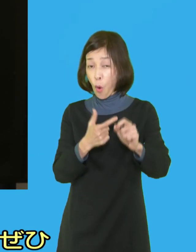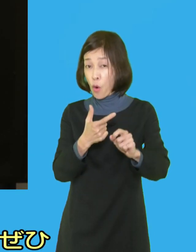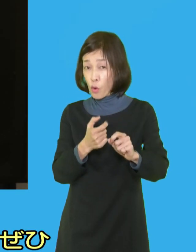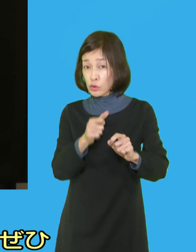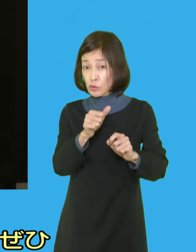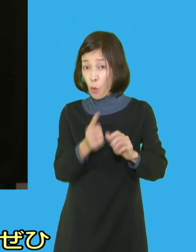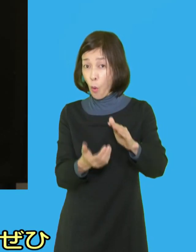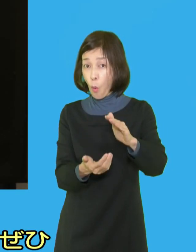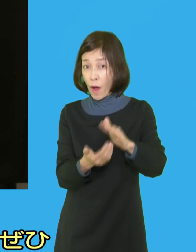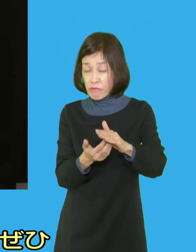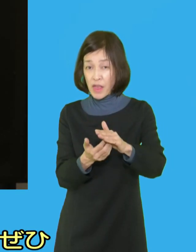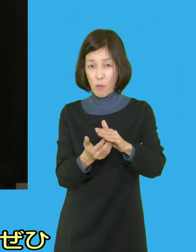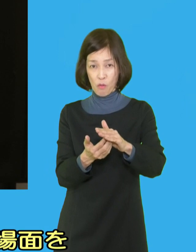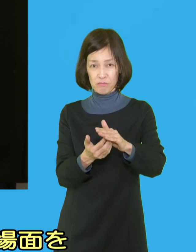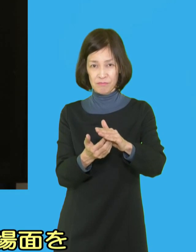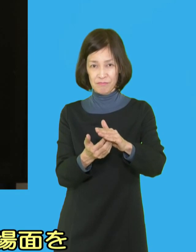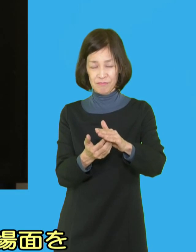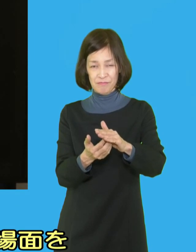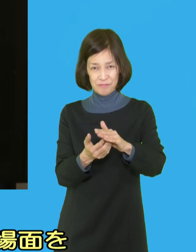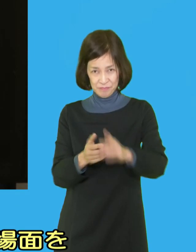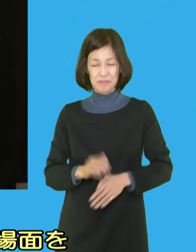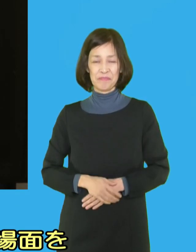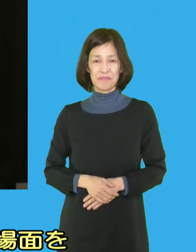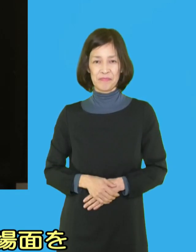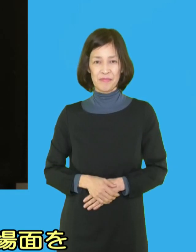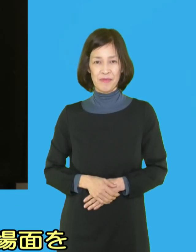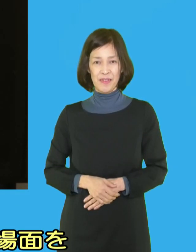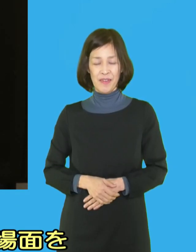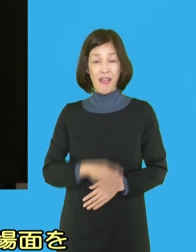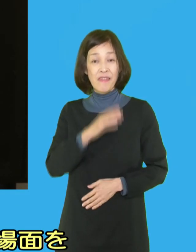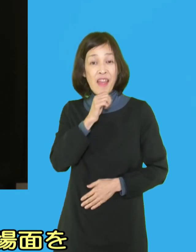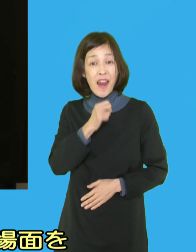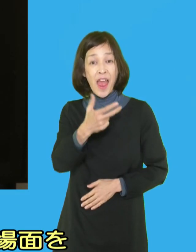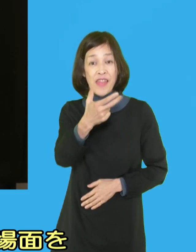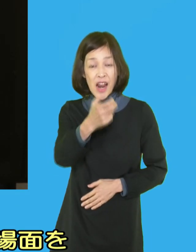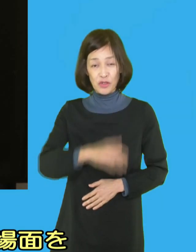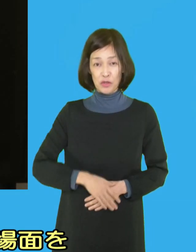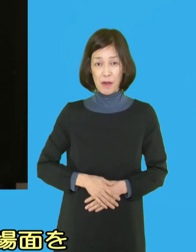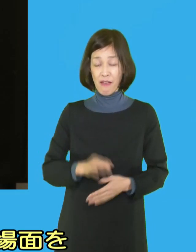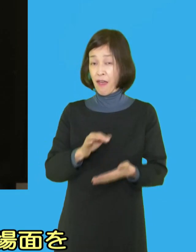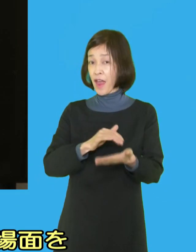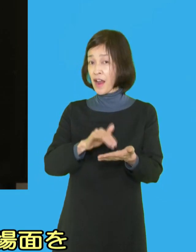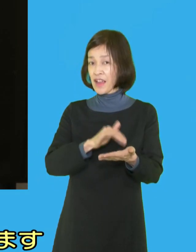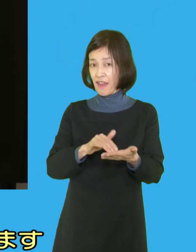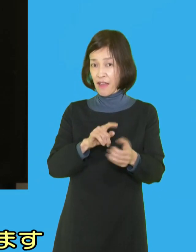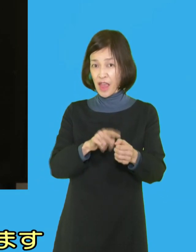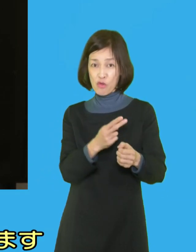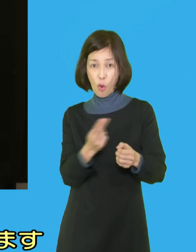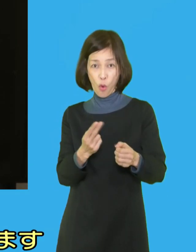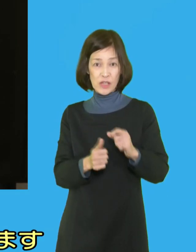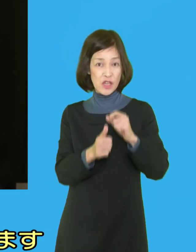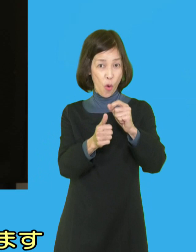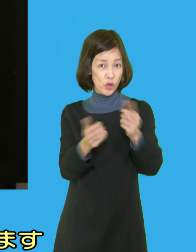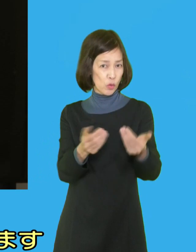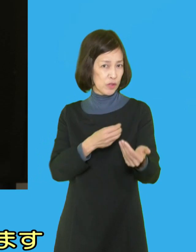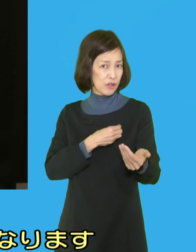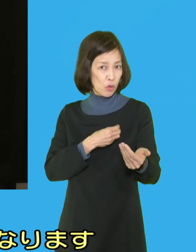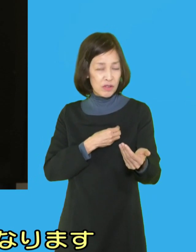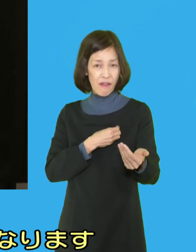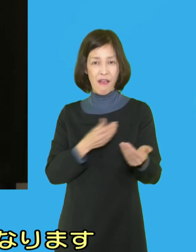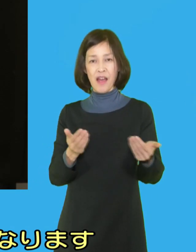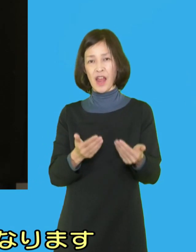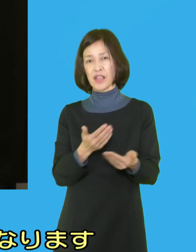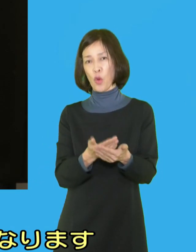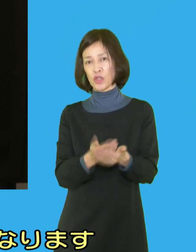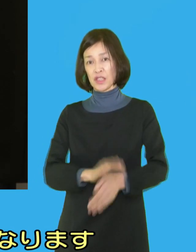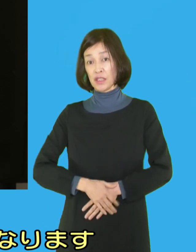働きたいという方に、これぜひ、70歳まで会計年度 OB 職員として任用する場面を設けたいなというふうに考えております。これ